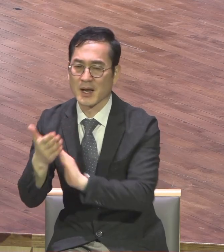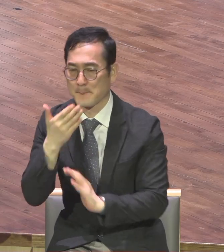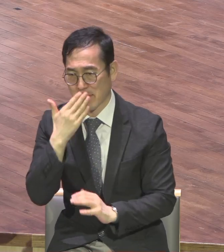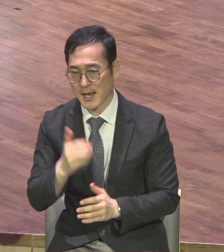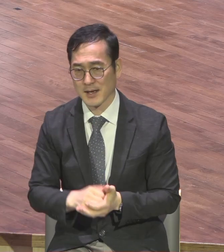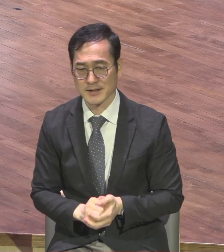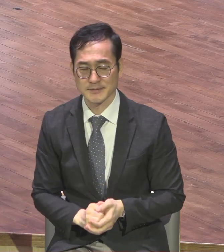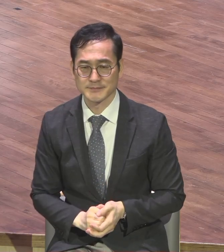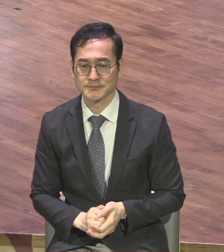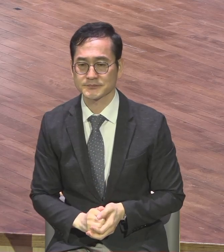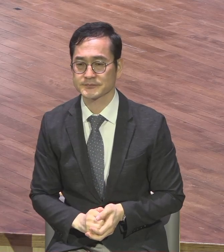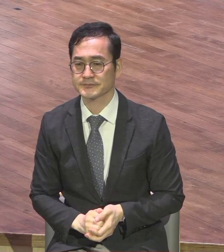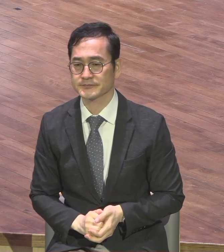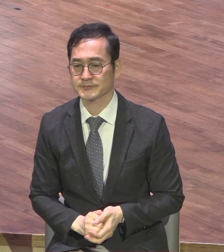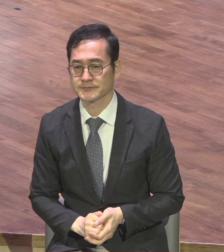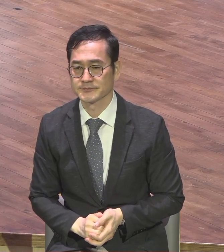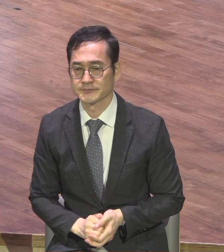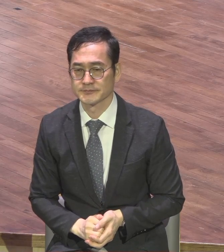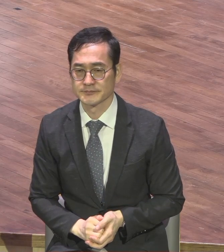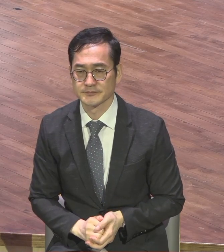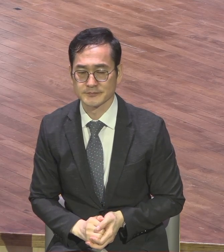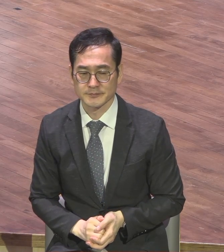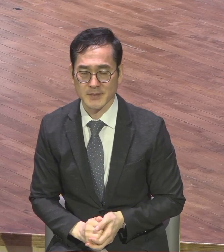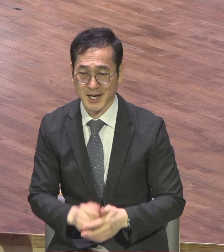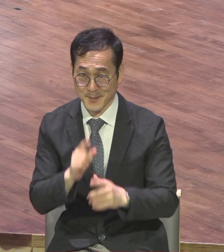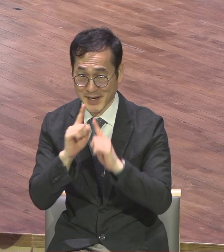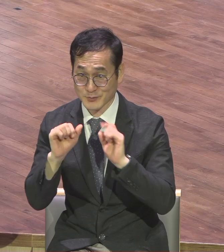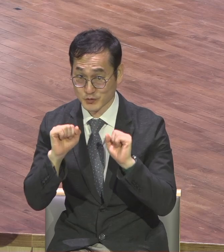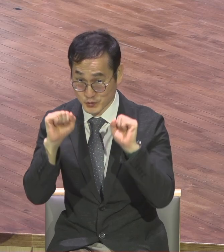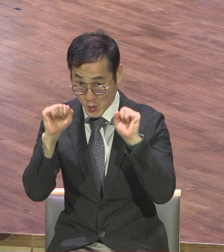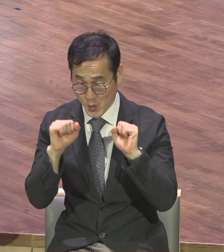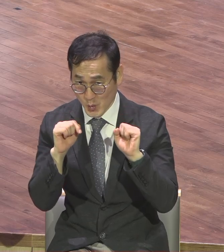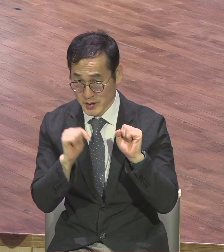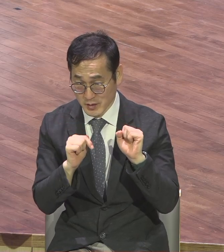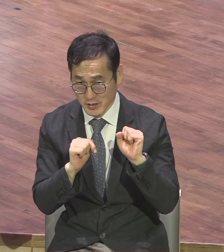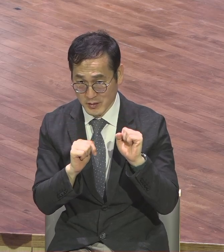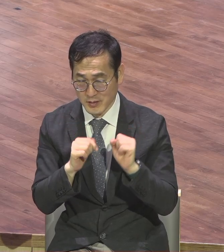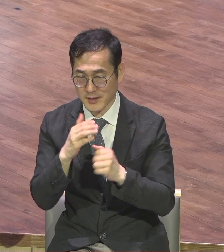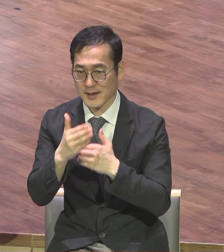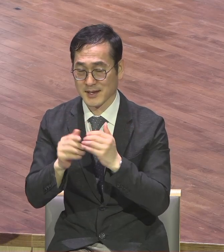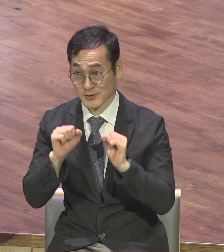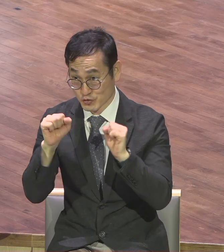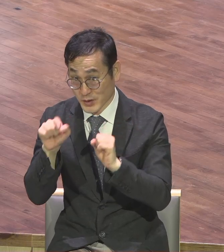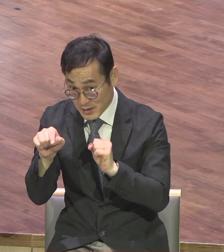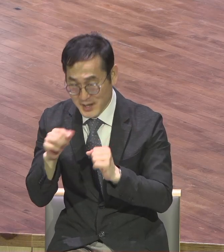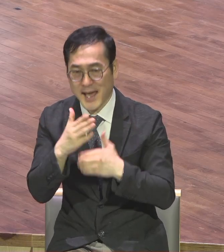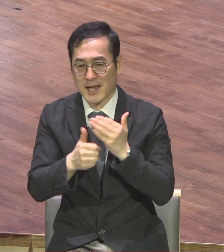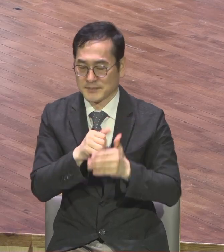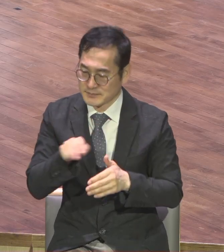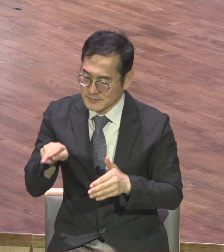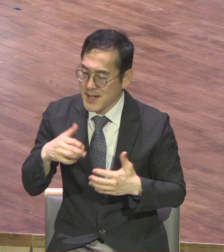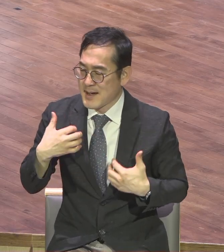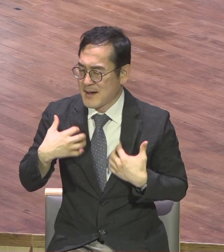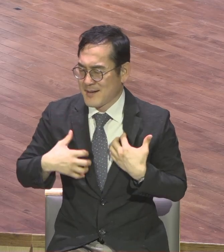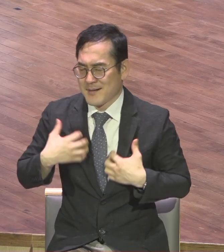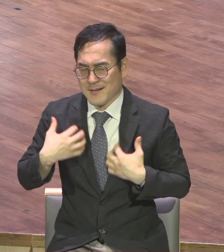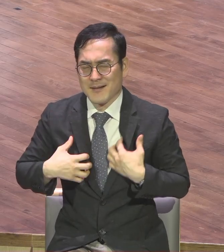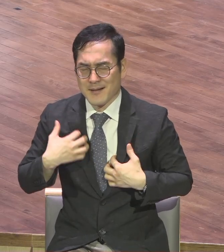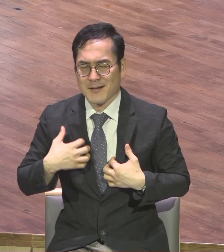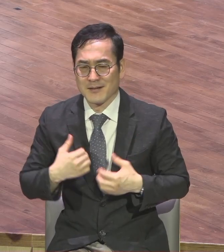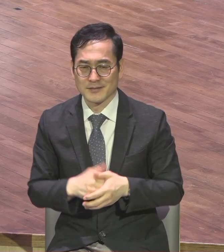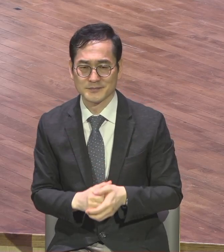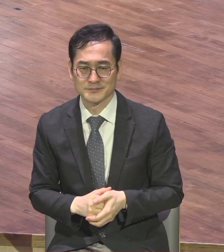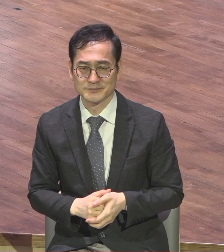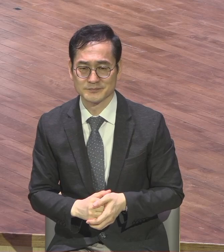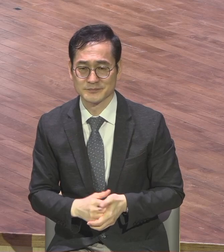운동하면요 가장 하나님을 기쁘게 하고 유쾌하게 만드는 거예요. 여러분도 다른 사람이 여러분